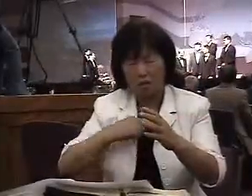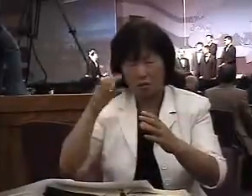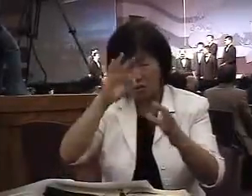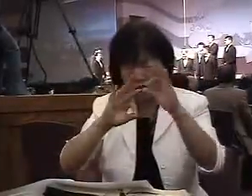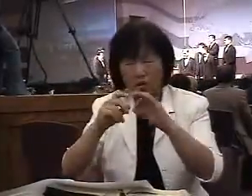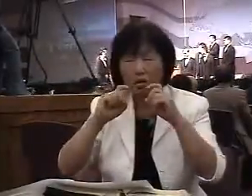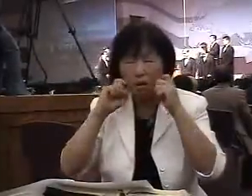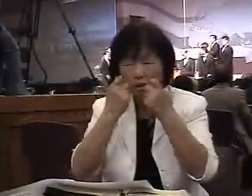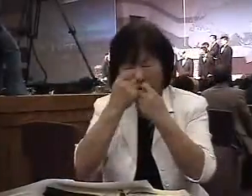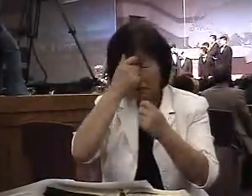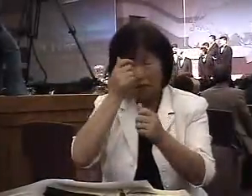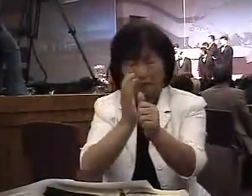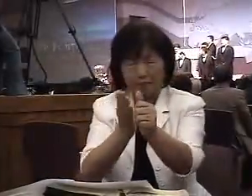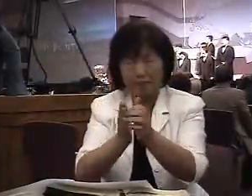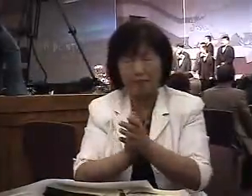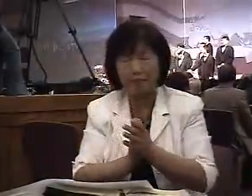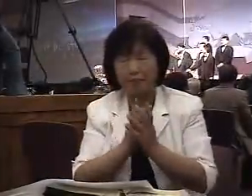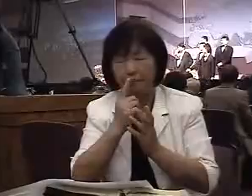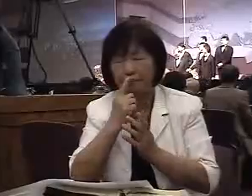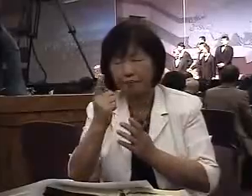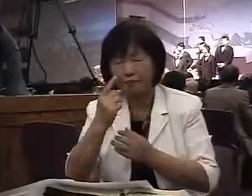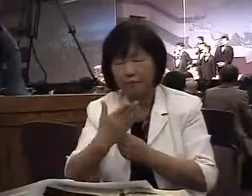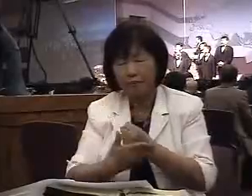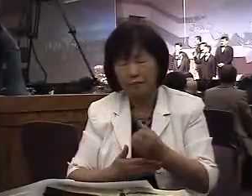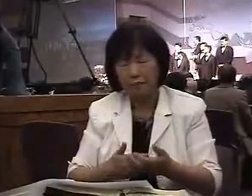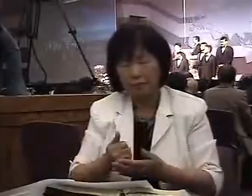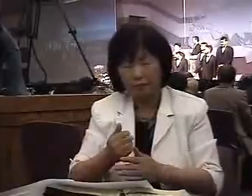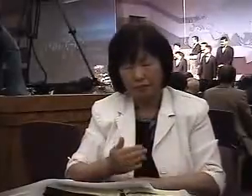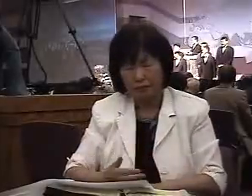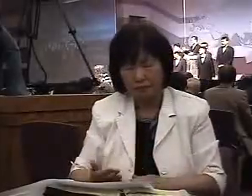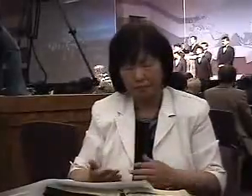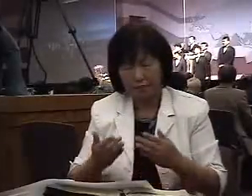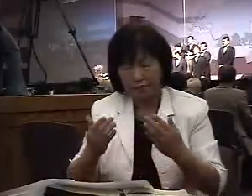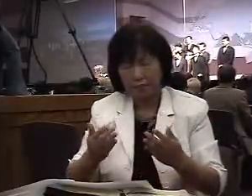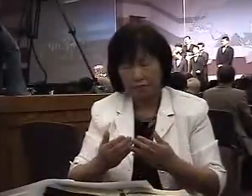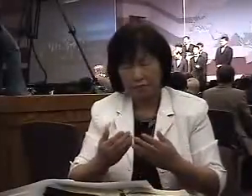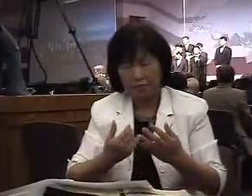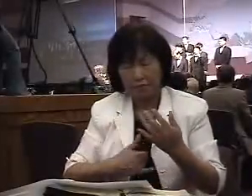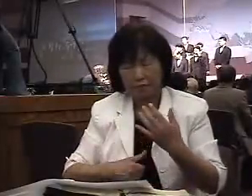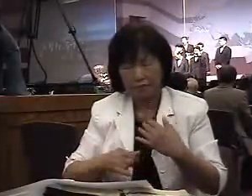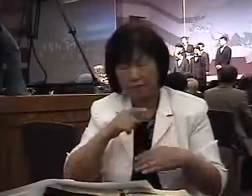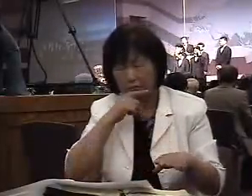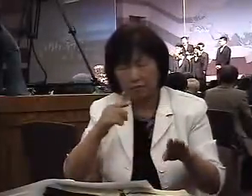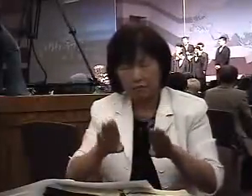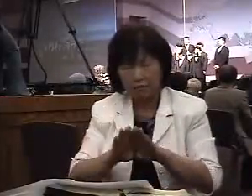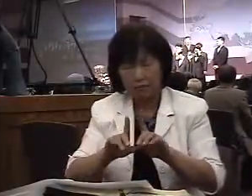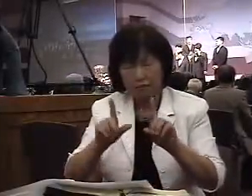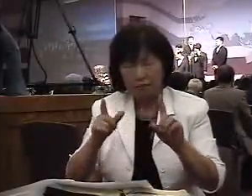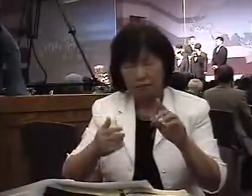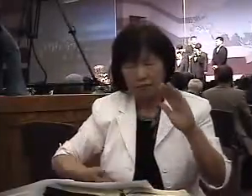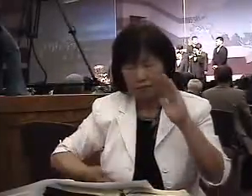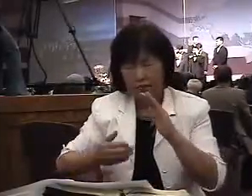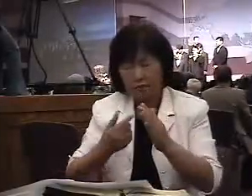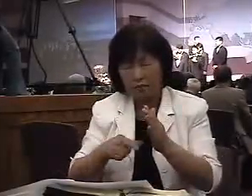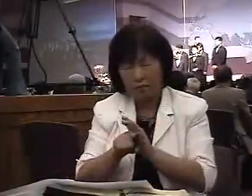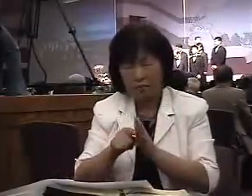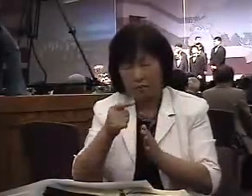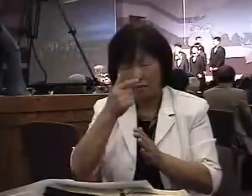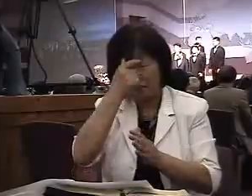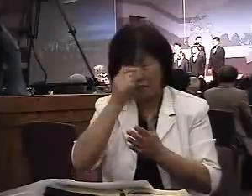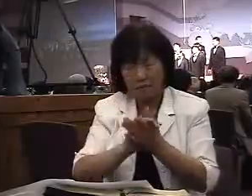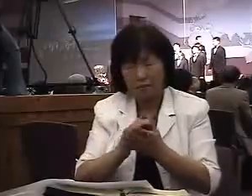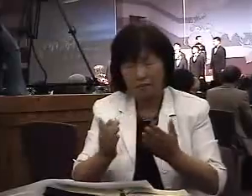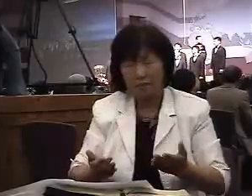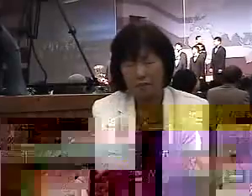기도합니다. 오 하나님 아버지, 우리 자녀들을 위해 기도합니다. 우리 주의 학교를 위해 기도합니다. 하나님 아버지,